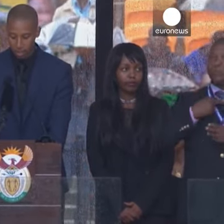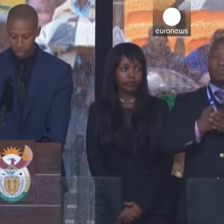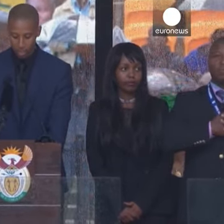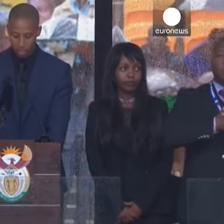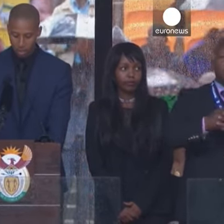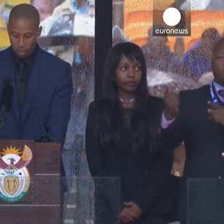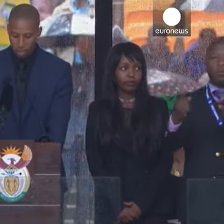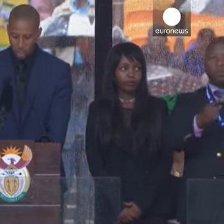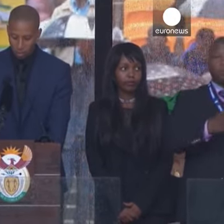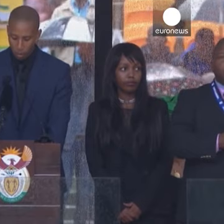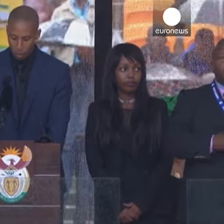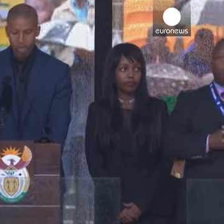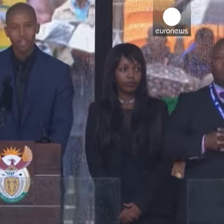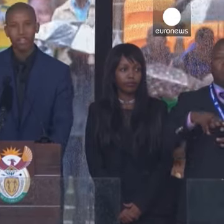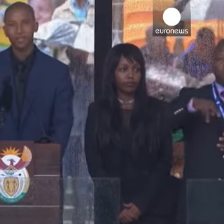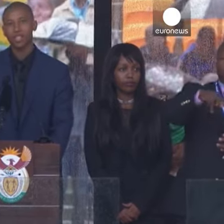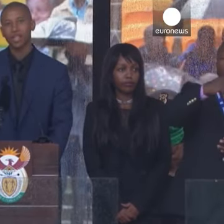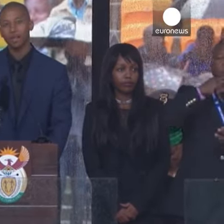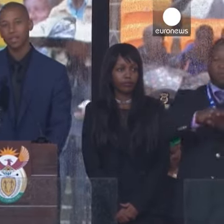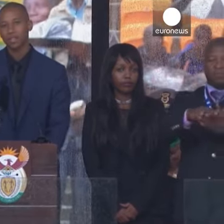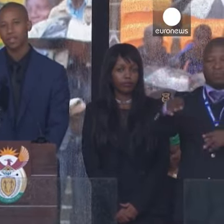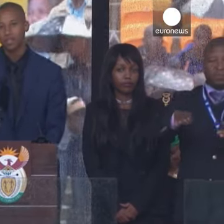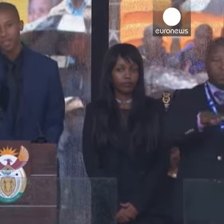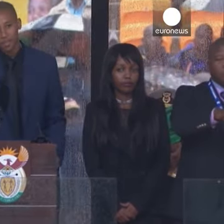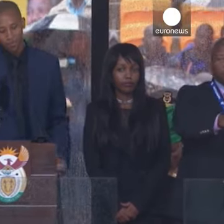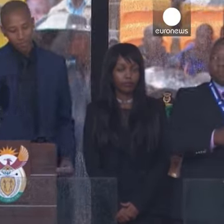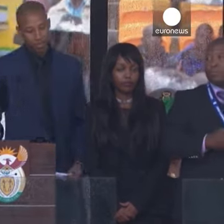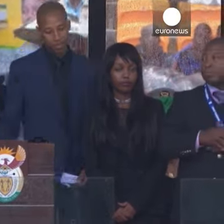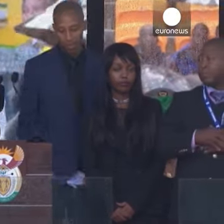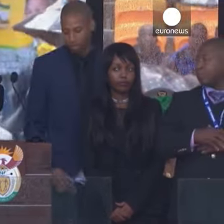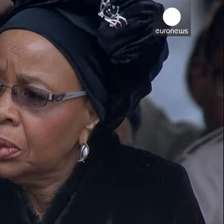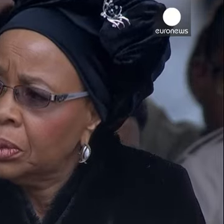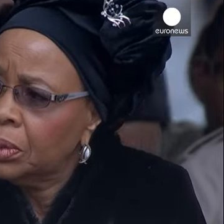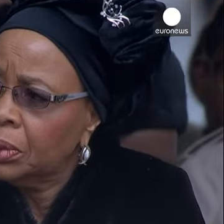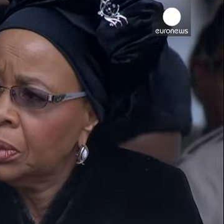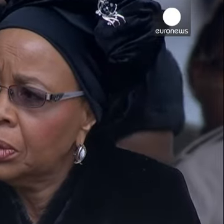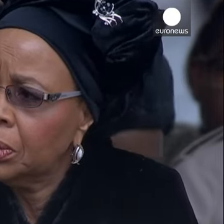mesajları dağıldı. Peki biz onun izinde yürüyebilecek miyiz?